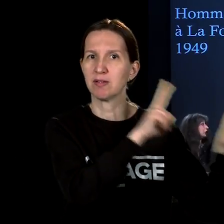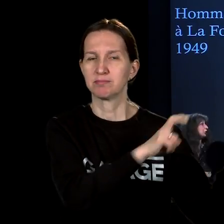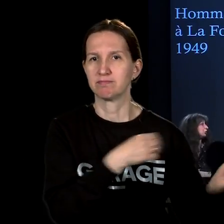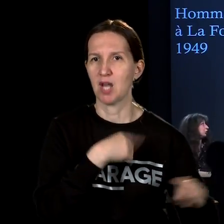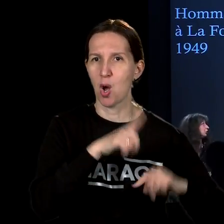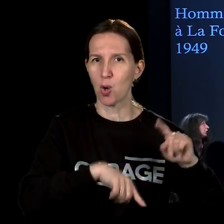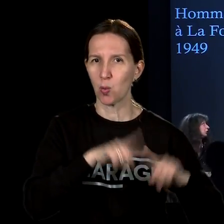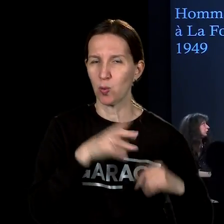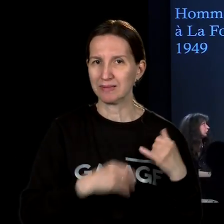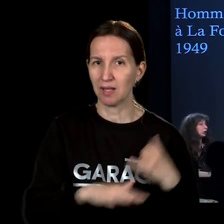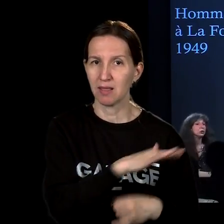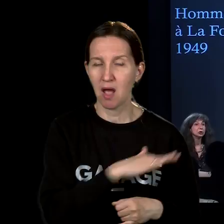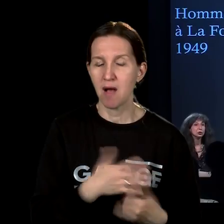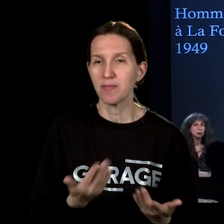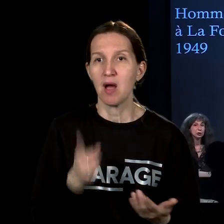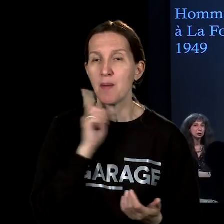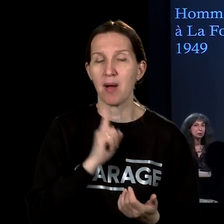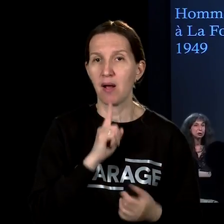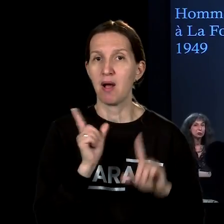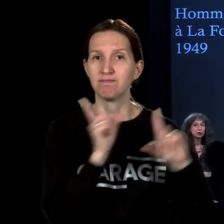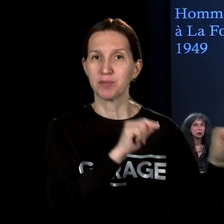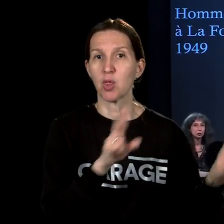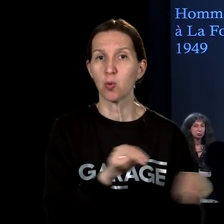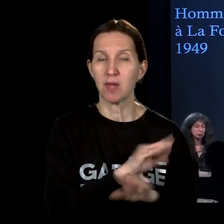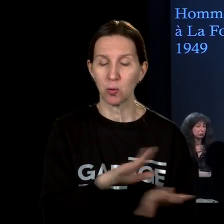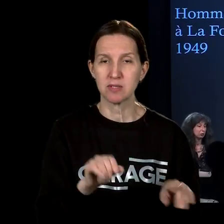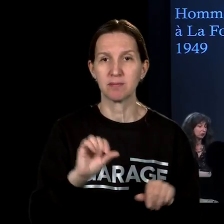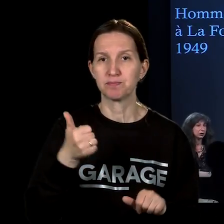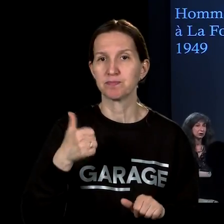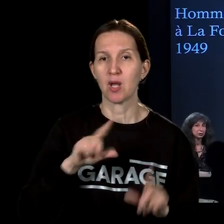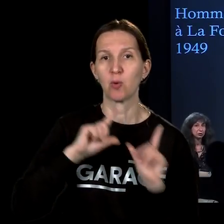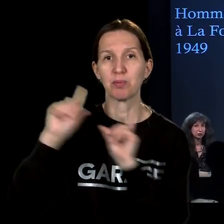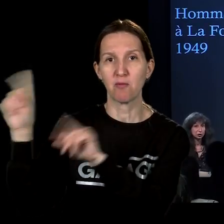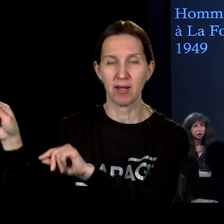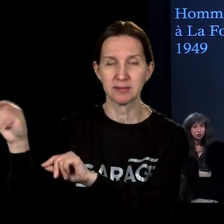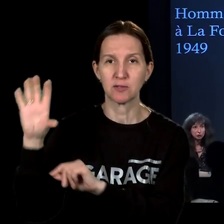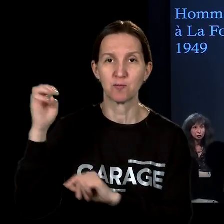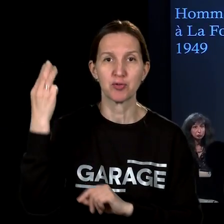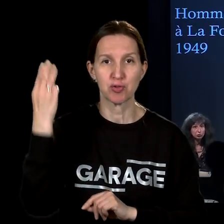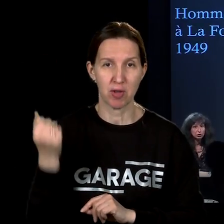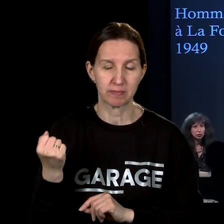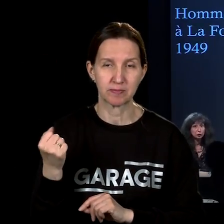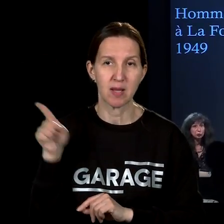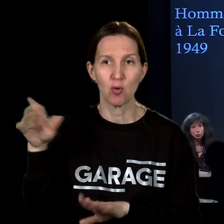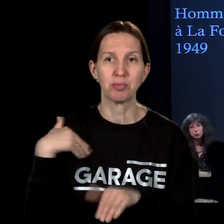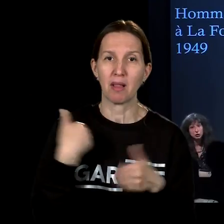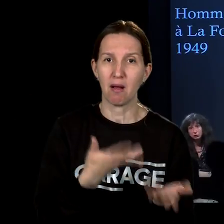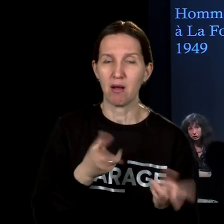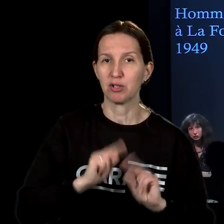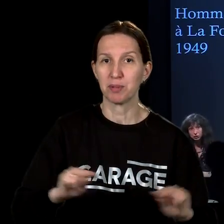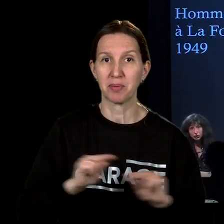В Париж ему вернуться не удается, но со временем. Сначала он отправляется в США, где он ему предлагает